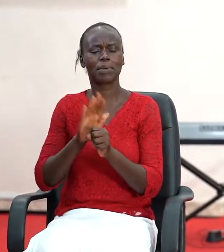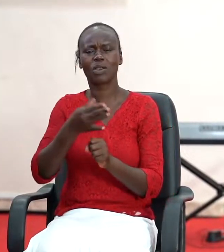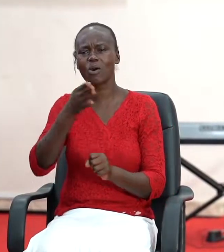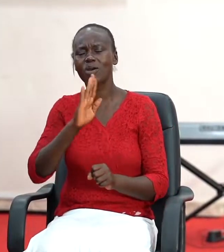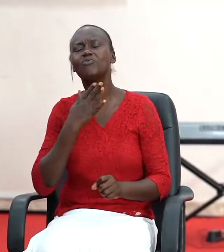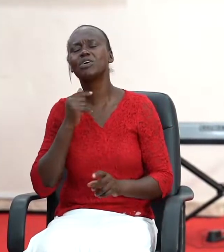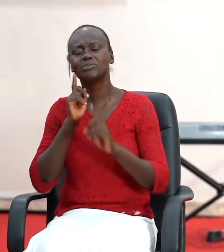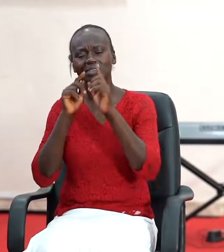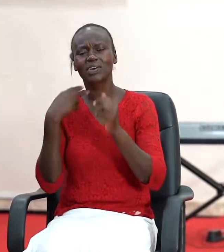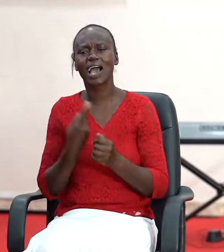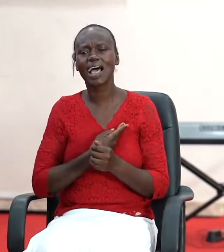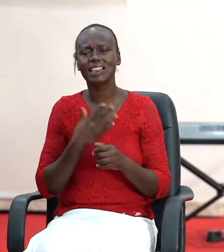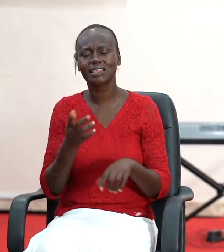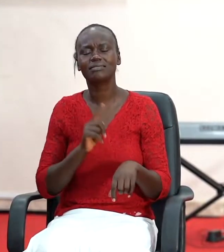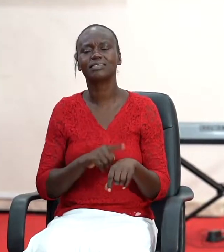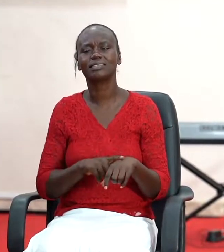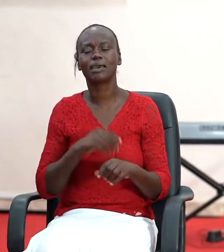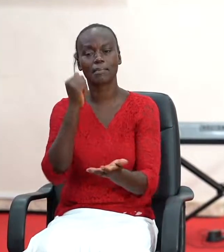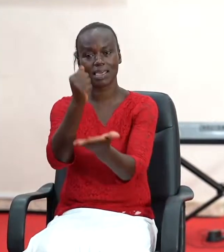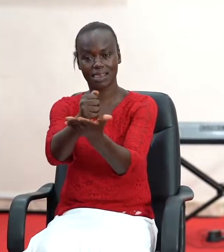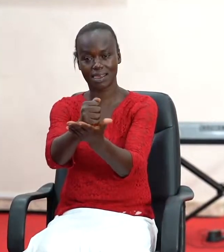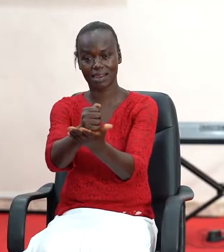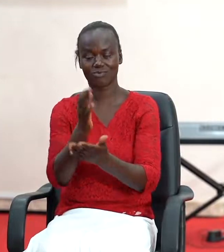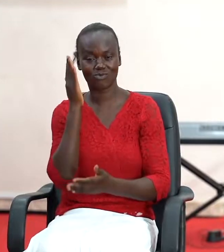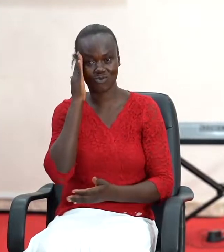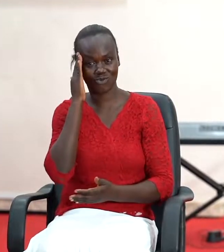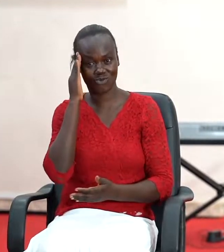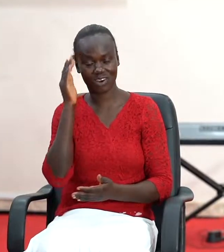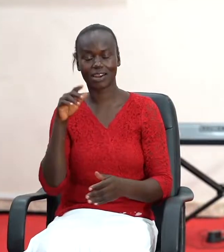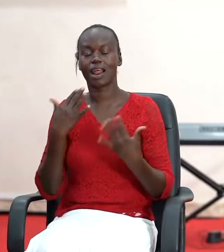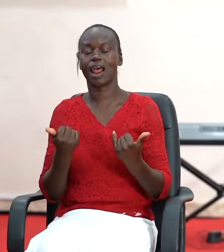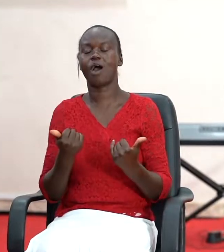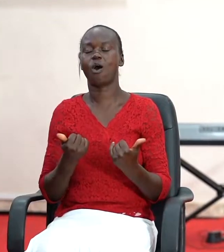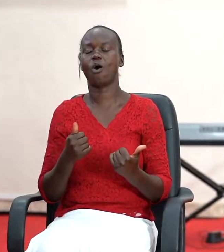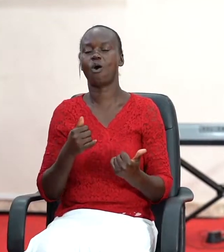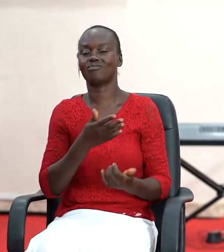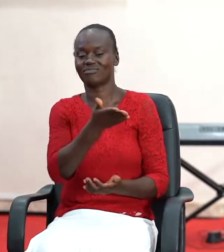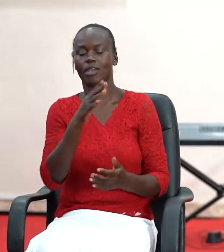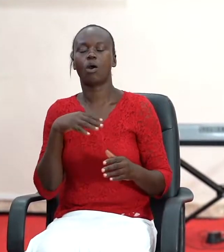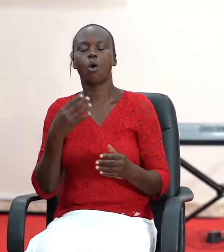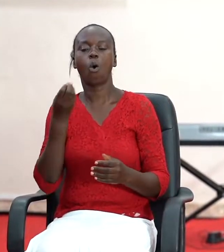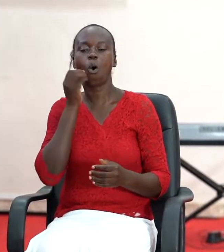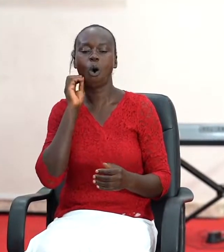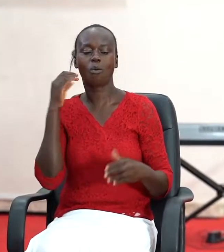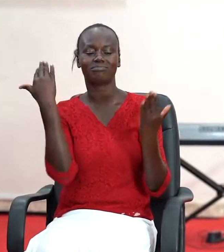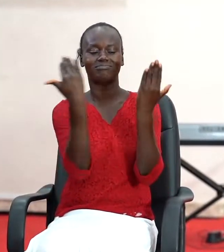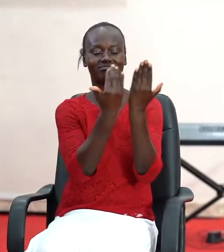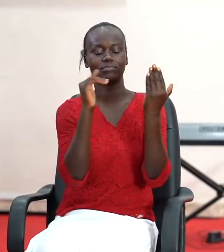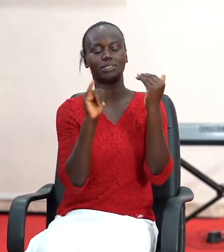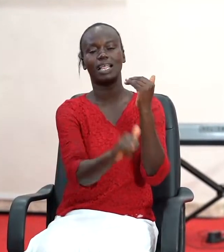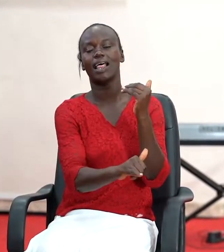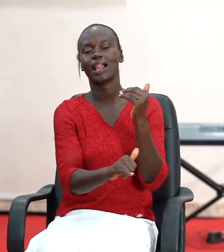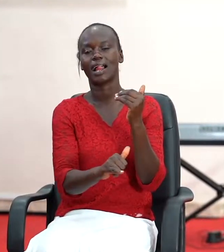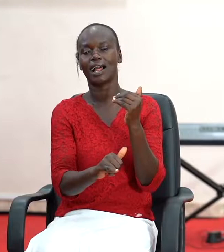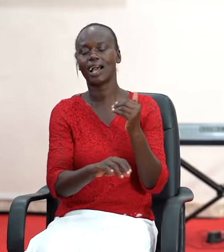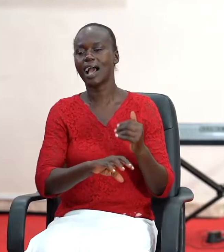us during this time. Amen. Najua sahi tuko home na tumefungiwa. We are confined in our homes.